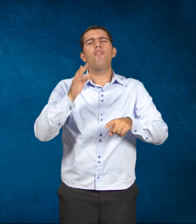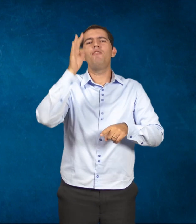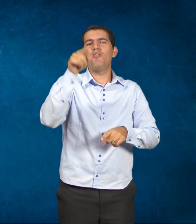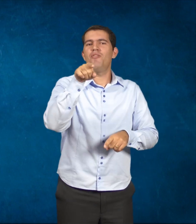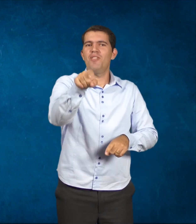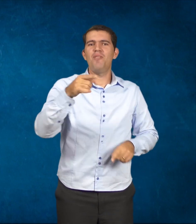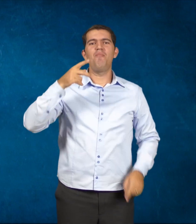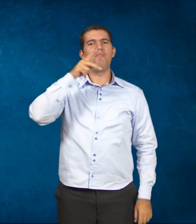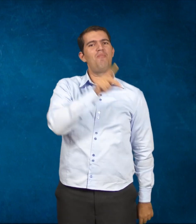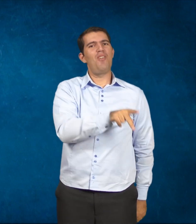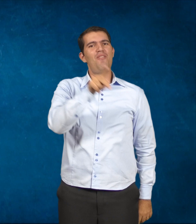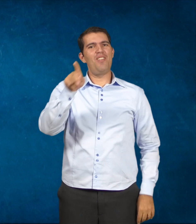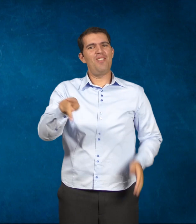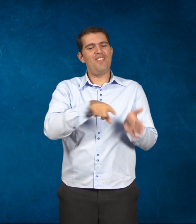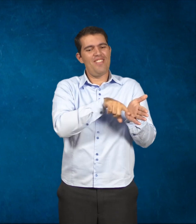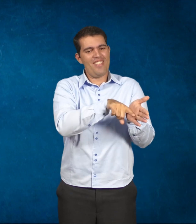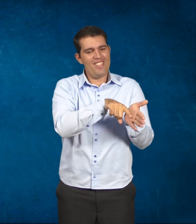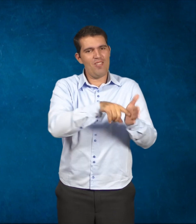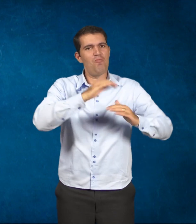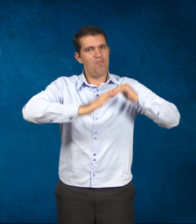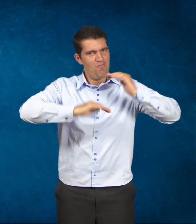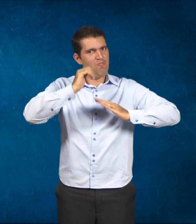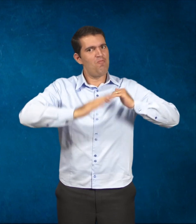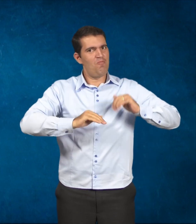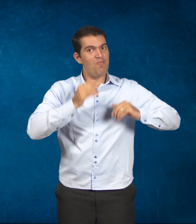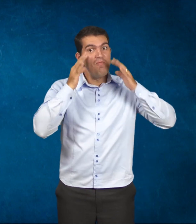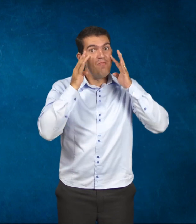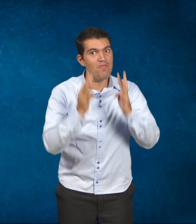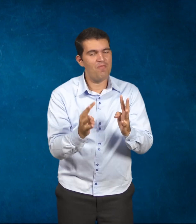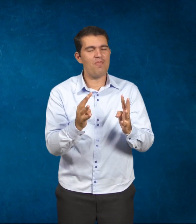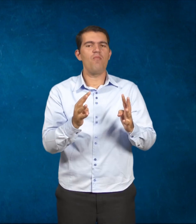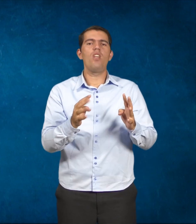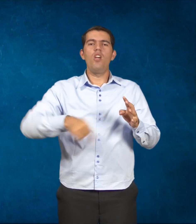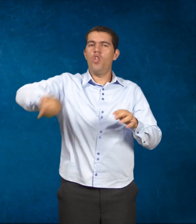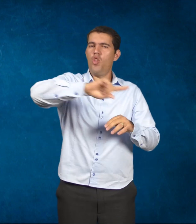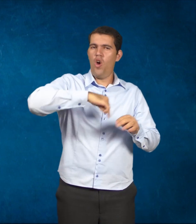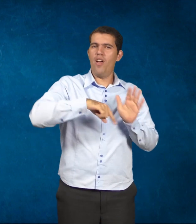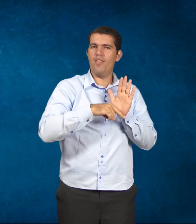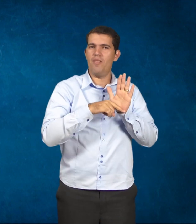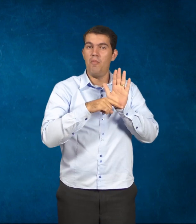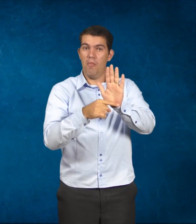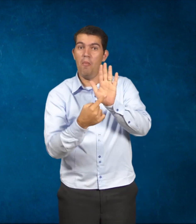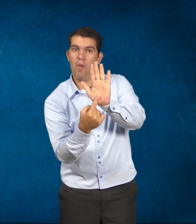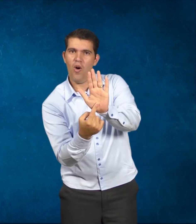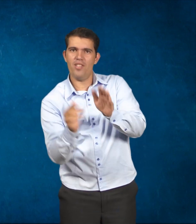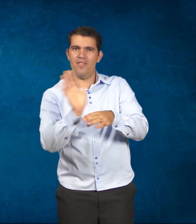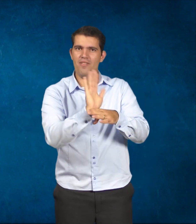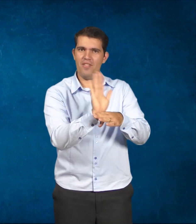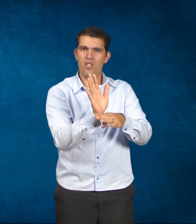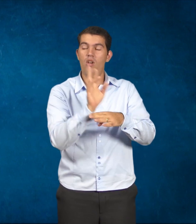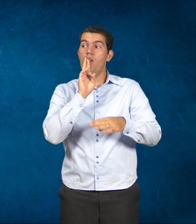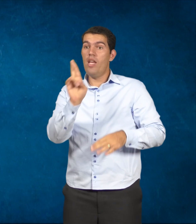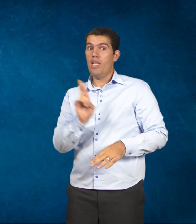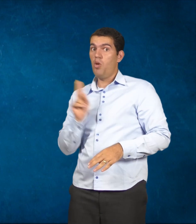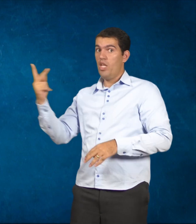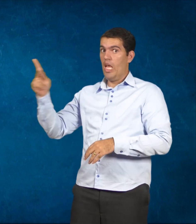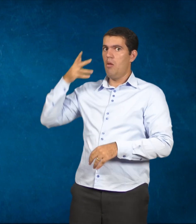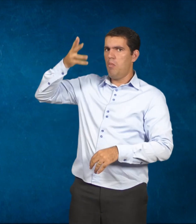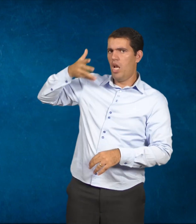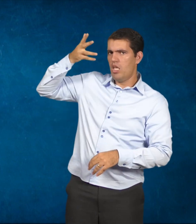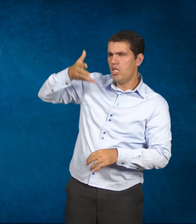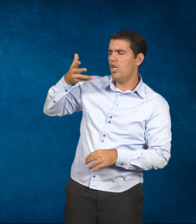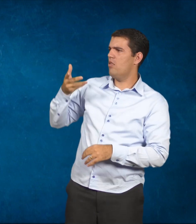atuação como professor, pesquisador. Ainda teremos um vídeo com a resposta dos palestrantes a alguns dos textos